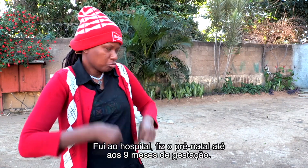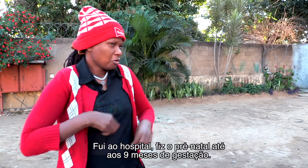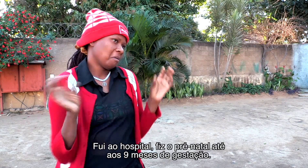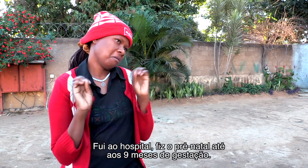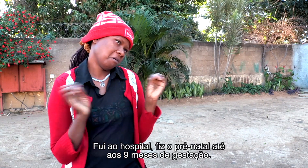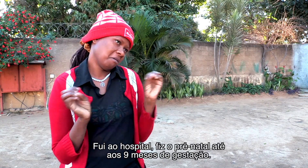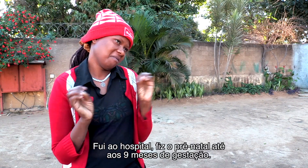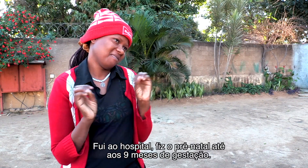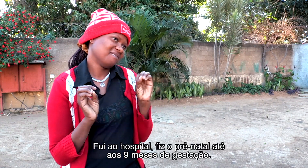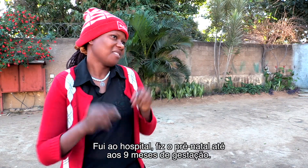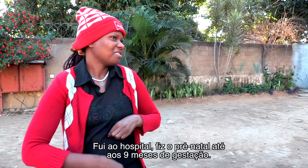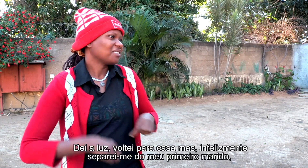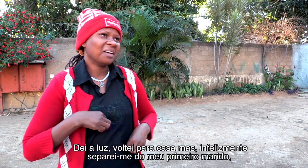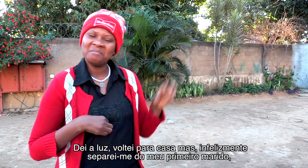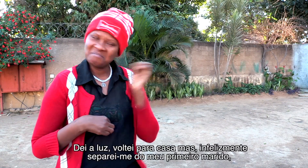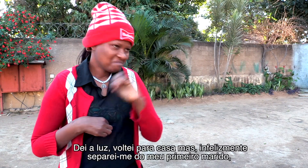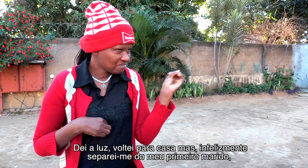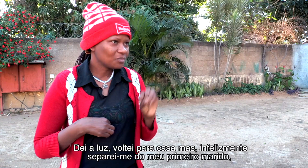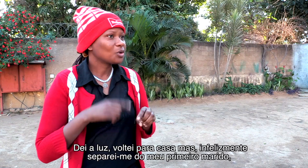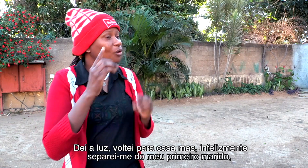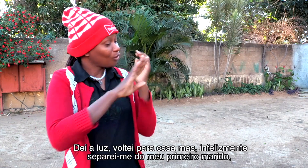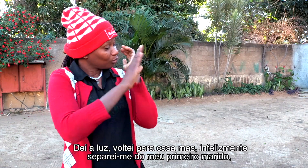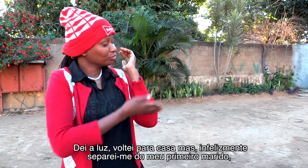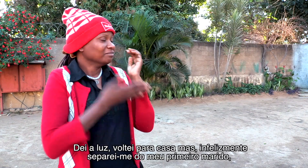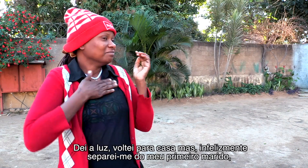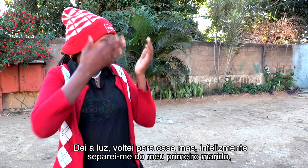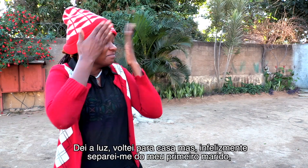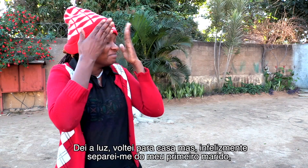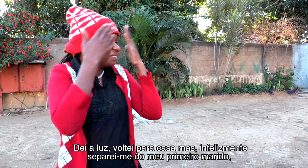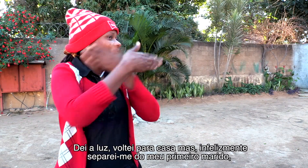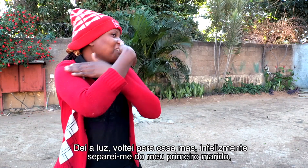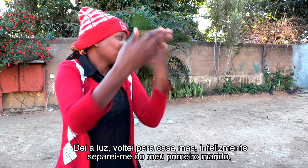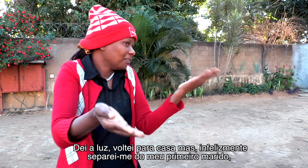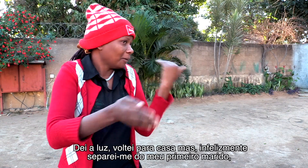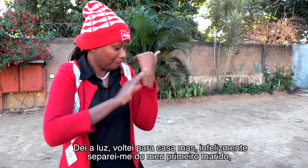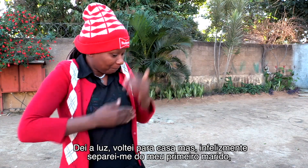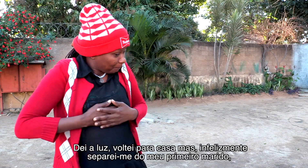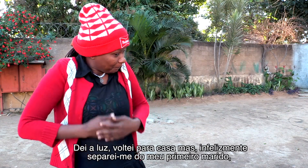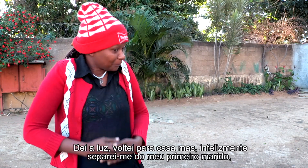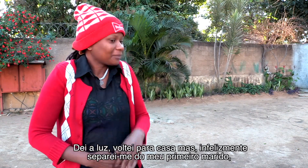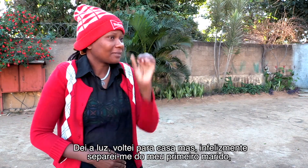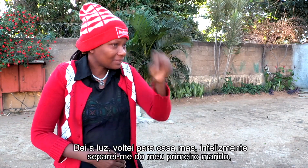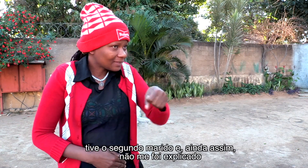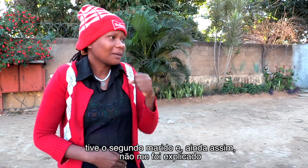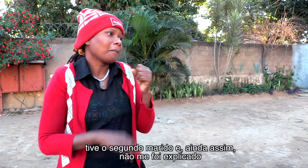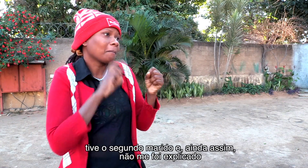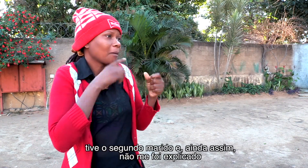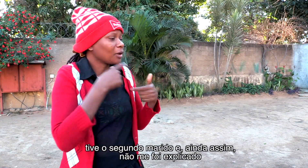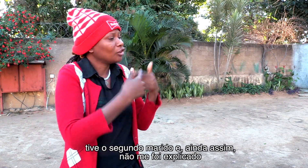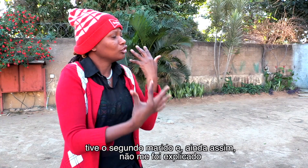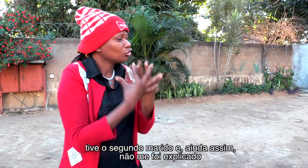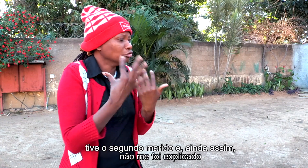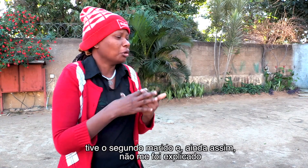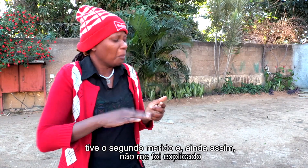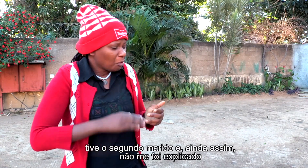pré-natal até os 9 meses de gestação. Dei à luz e voltei para casa. Infelizmente separei-me do meu primeiro marido. Tive o